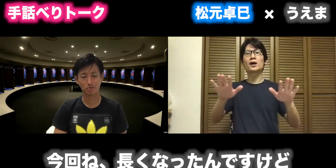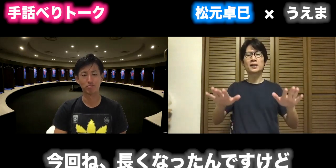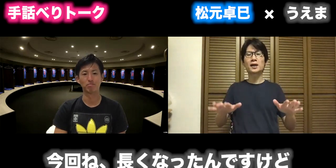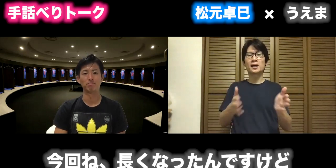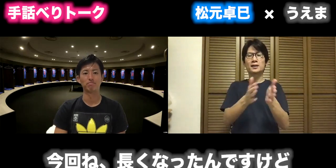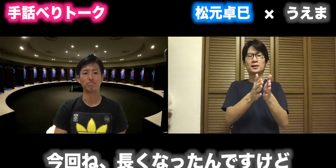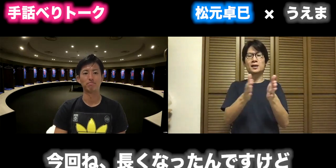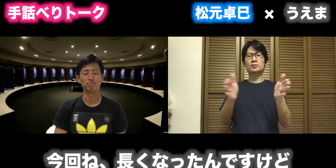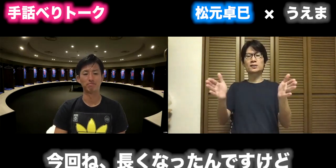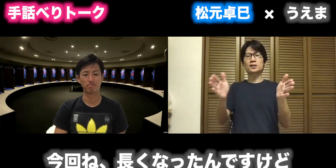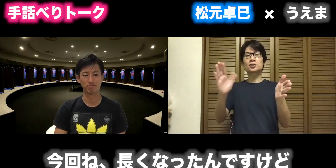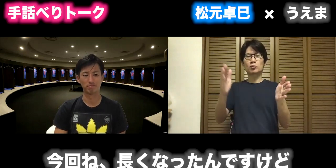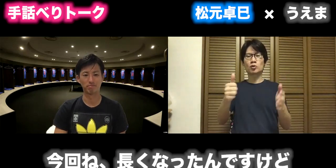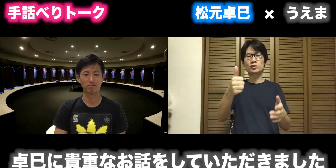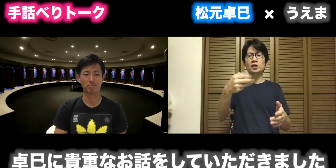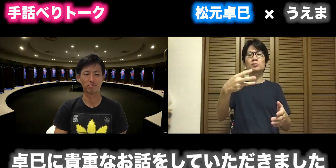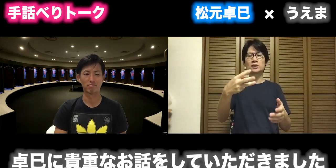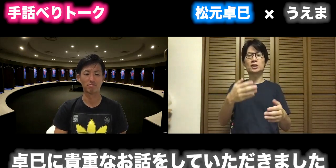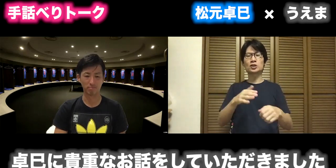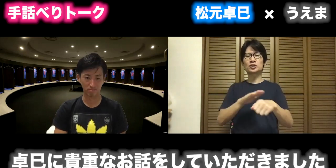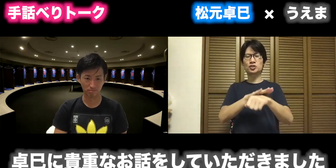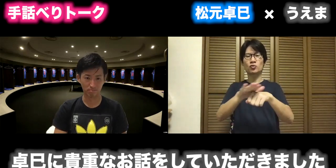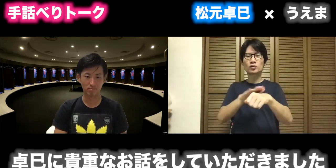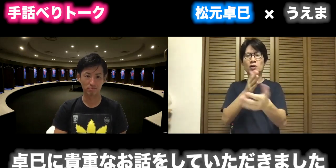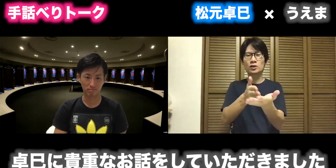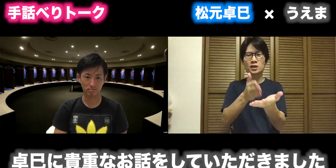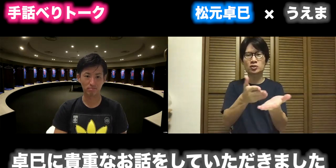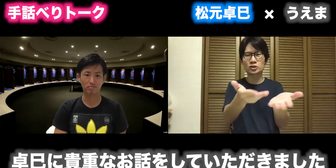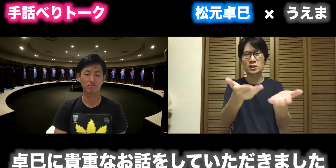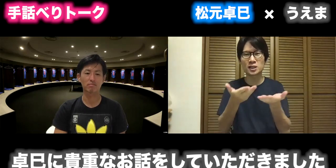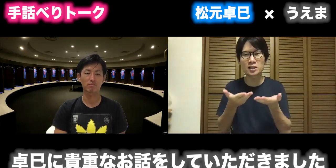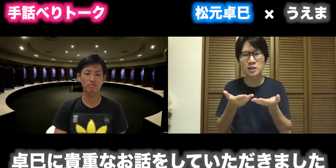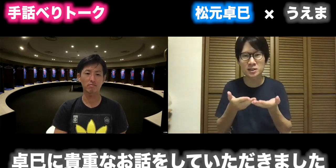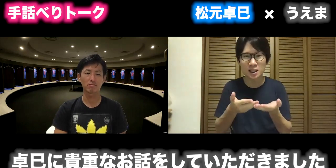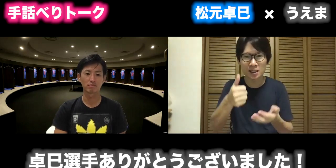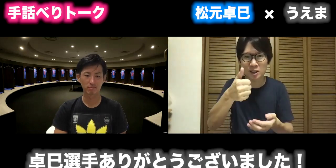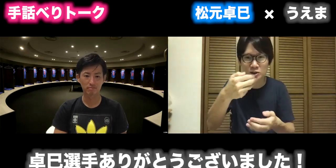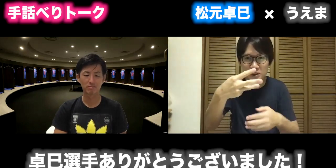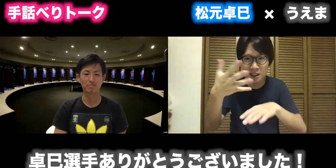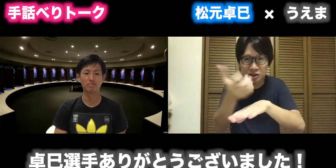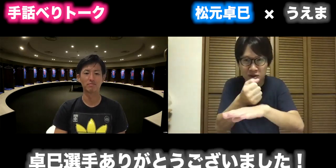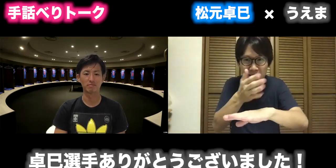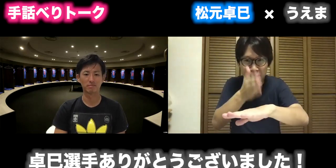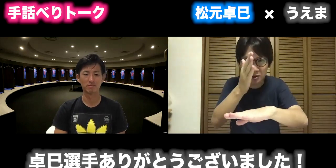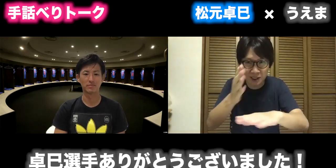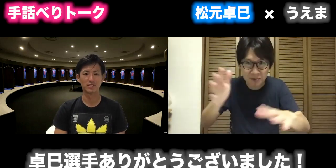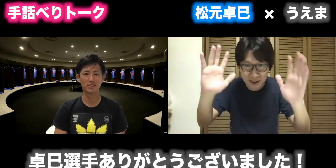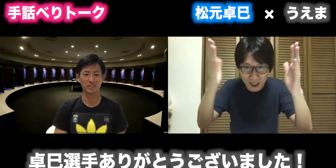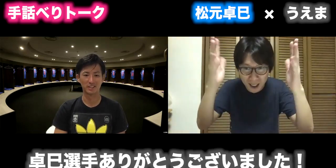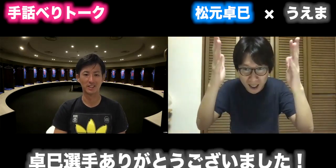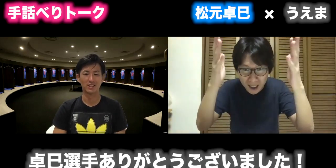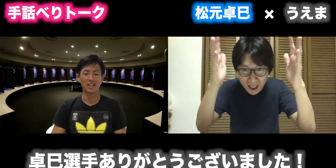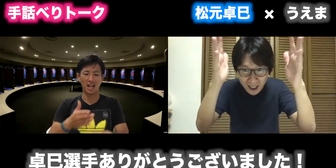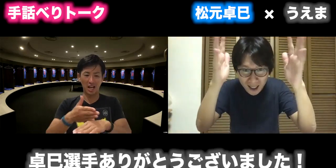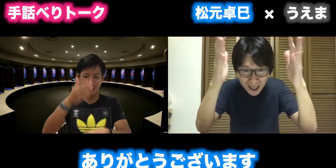今影長くなった時も巧みに貴重なお話をしていただきました拓海選手ありがとうございまし